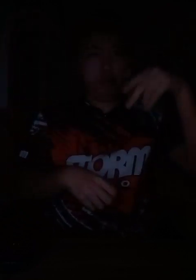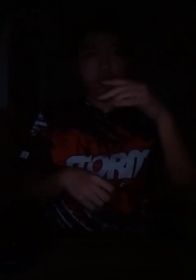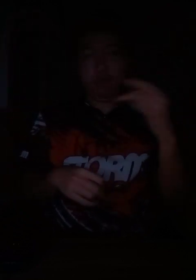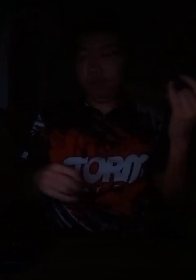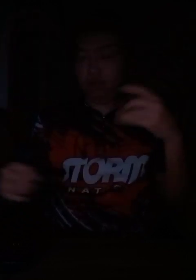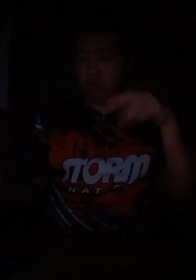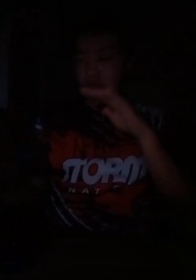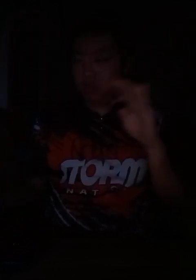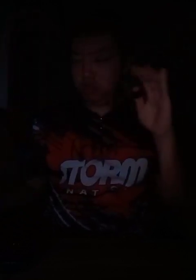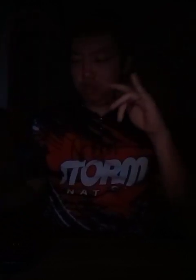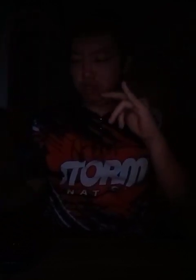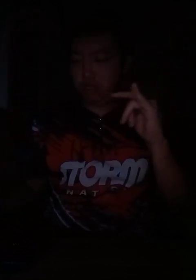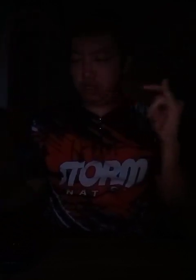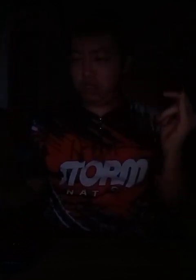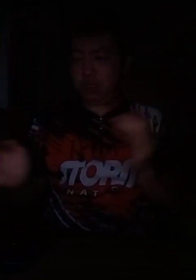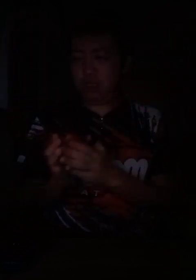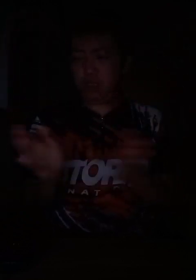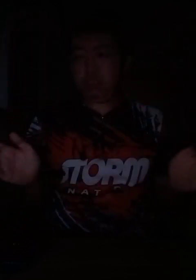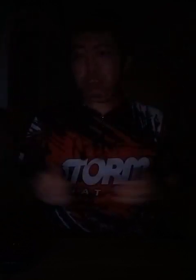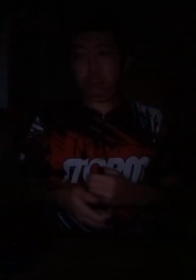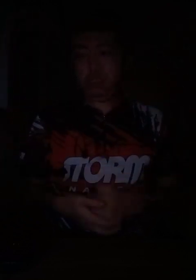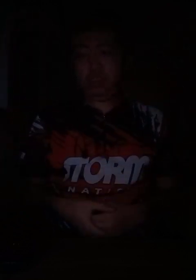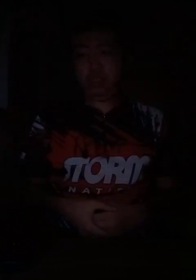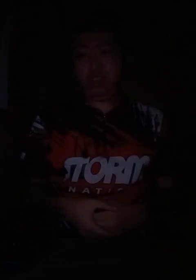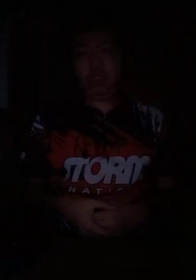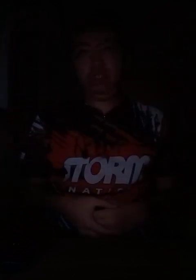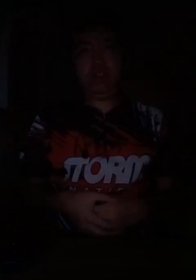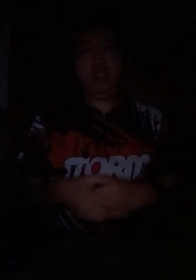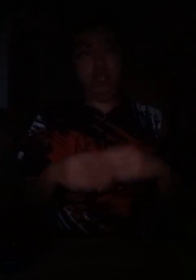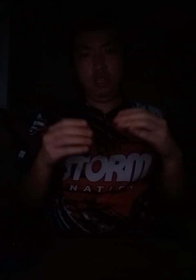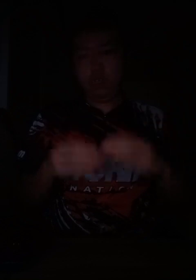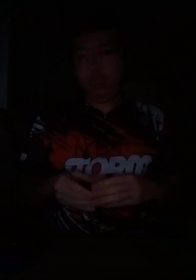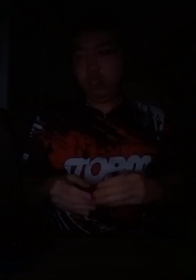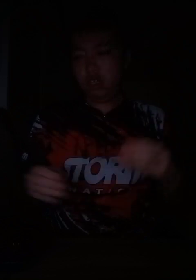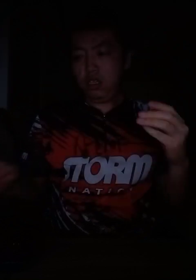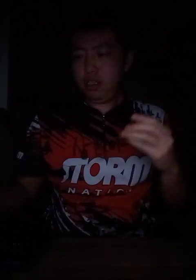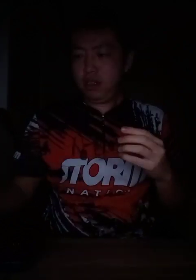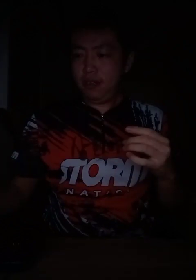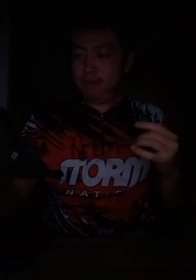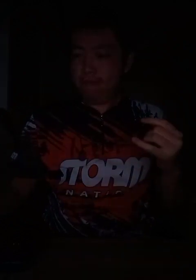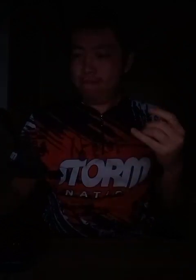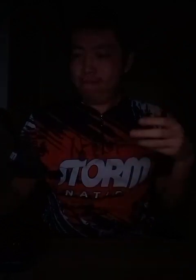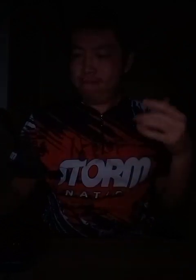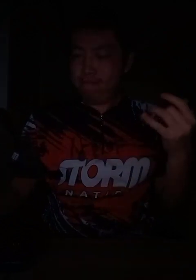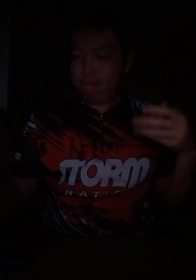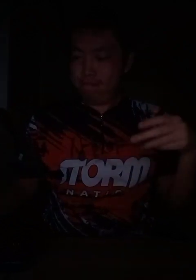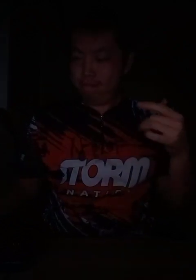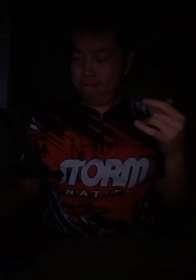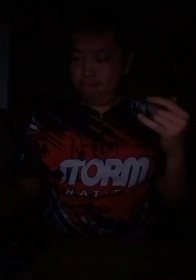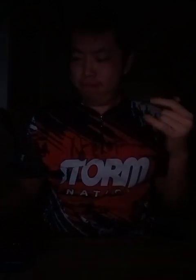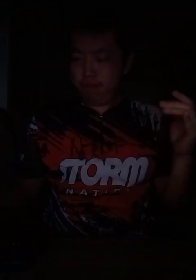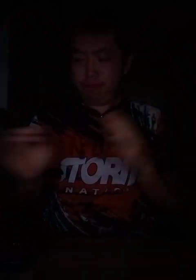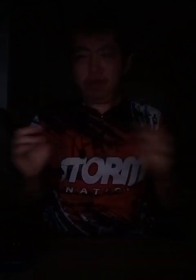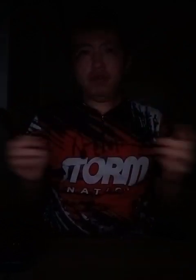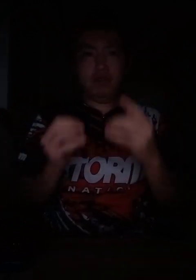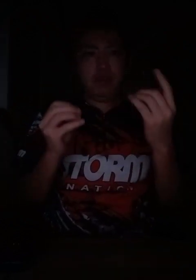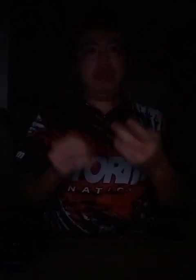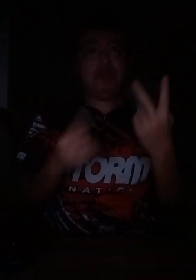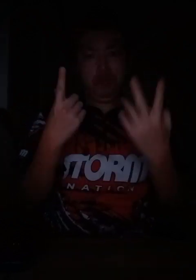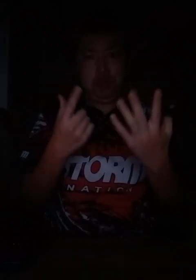소방대원들이 조심스럽게 피해자를 옮깁니다. 서울 강서구 오피스텔 승강기에서 추락 사고가 발생한 건 어제 오후 7시